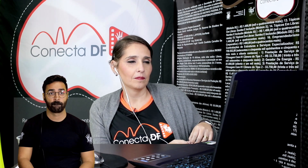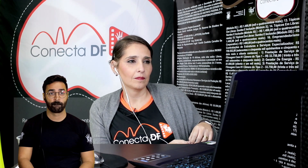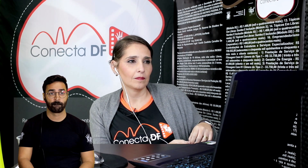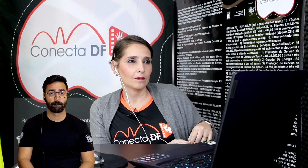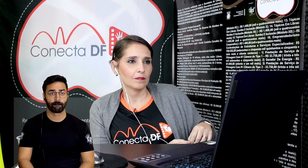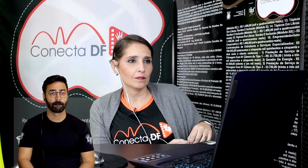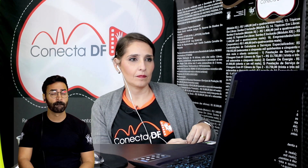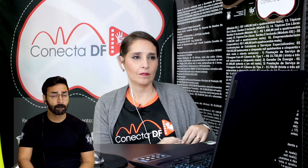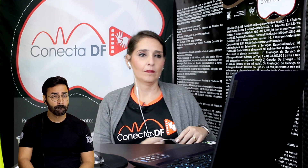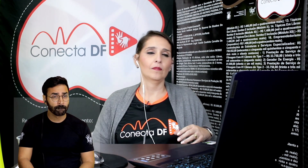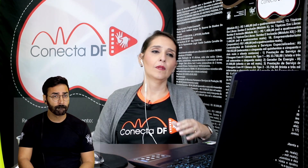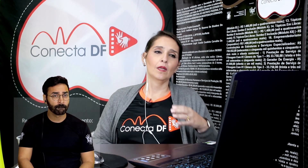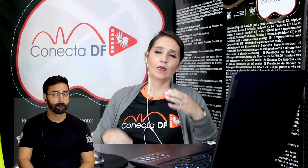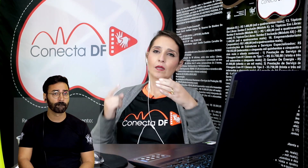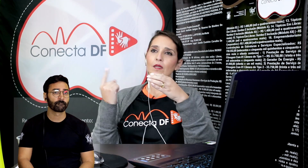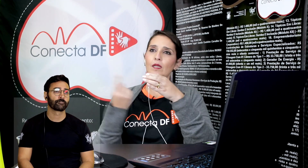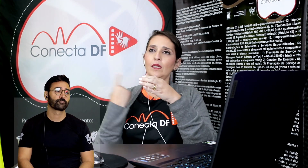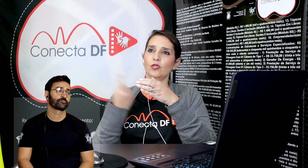Liquidificador.